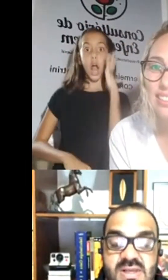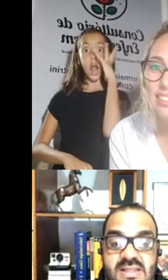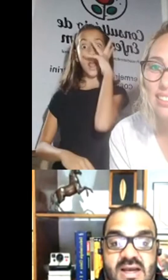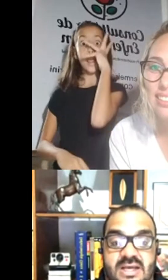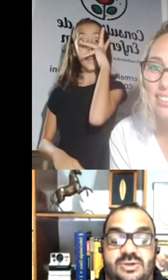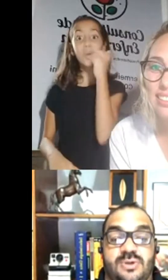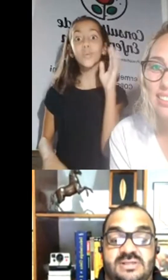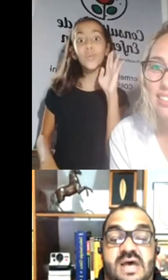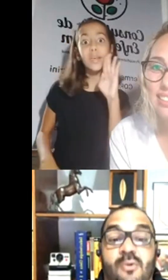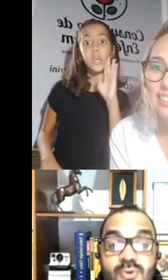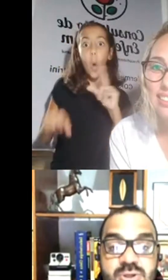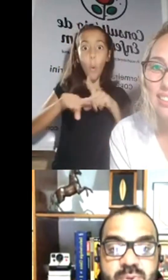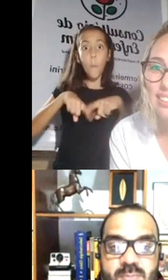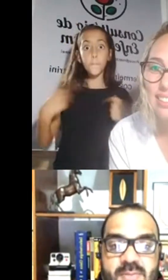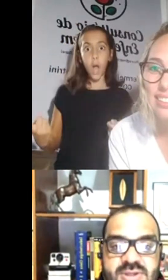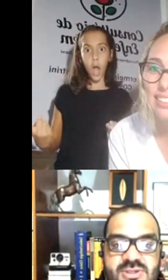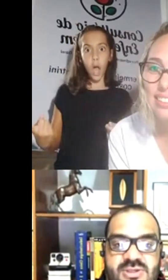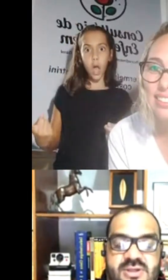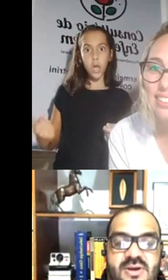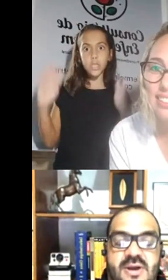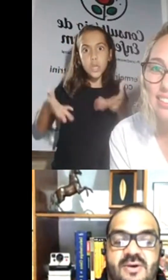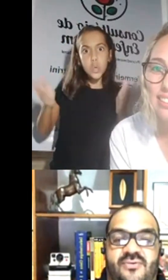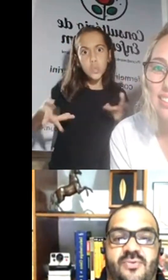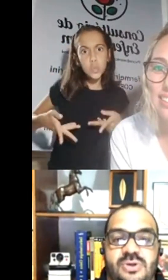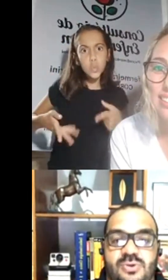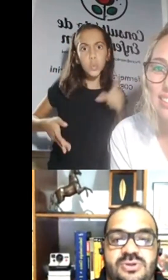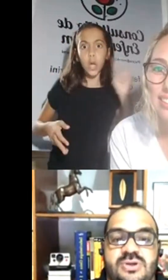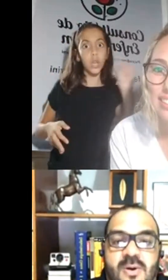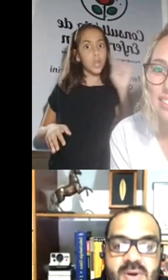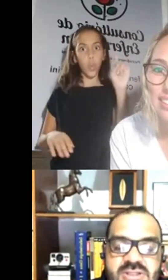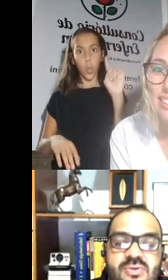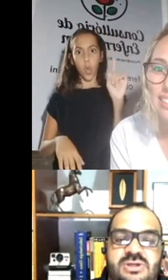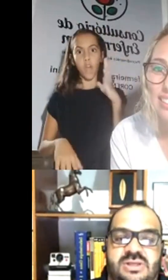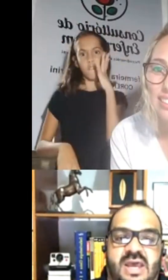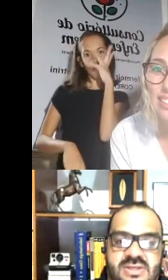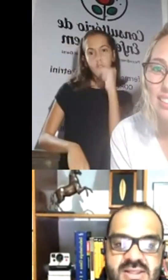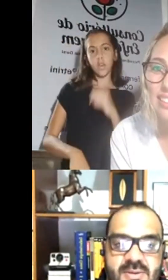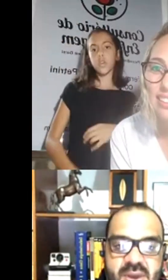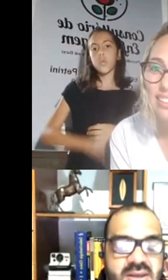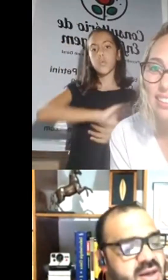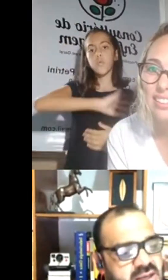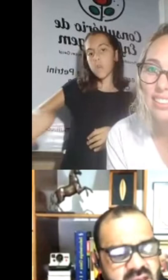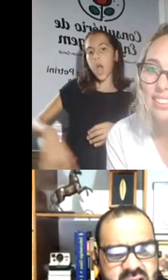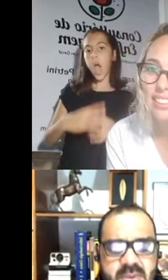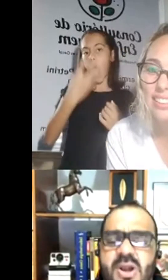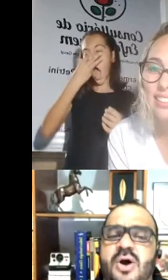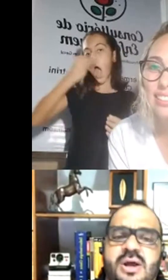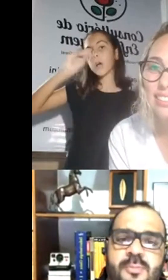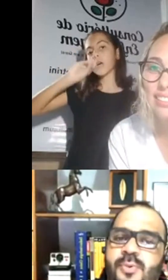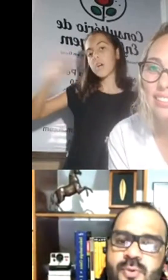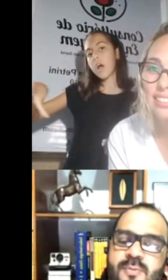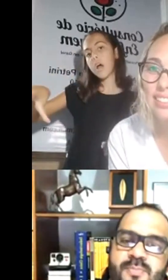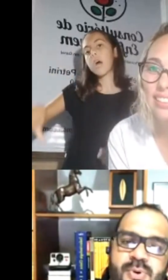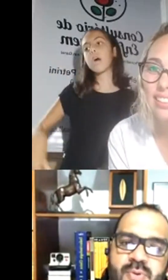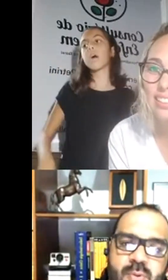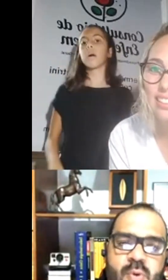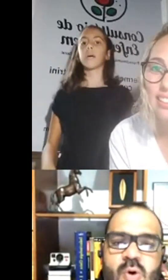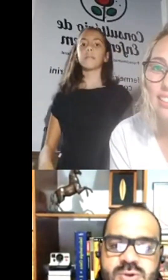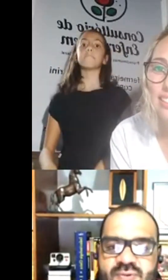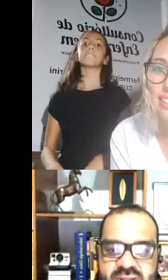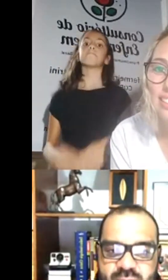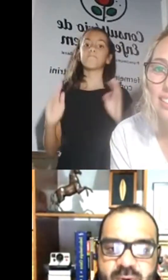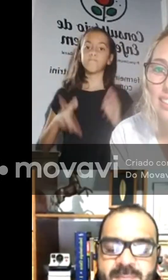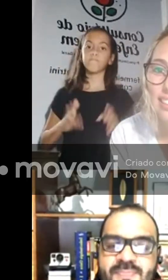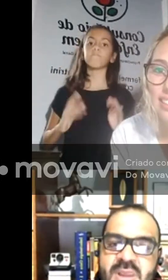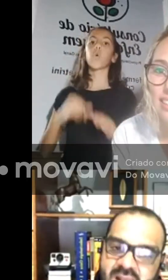vezes, da questão de saúde propriamente dita. Vão no intuito de uma questão estética também, que acaba melhorando por um ou